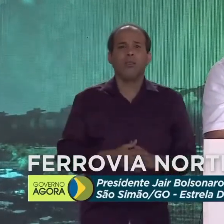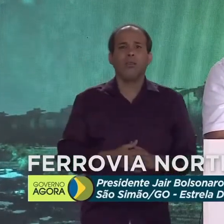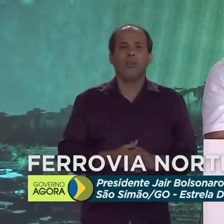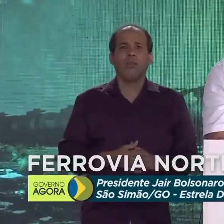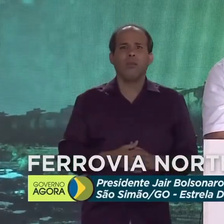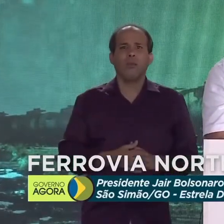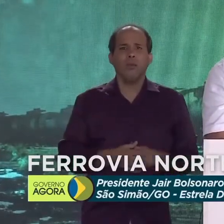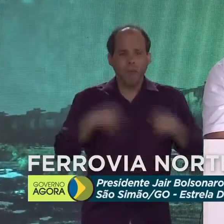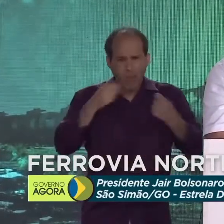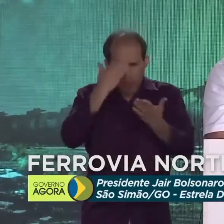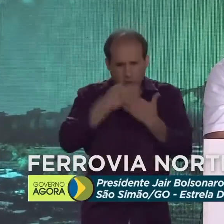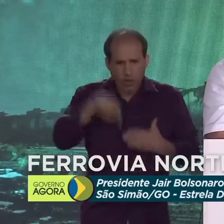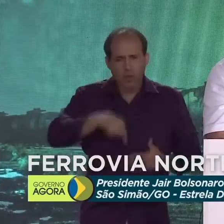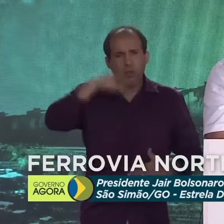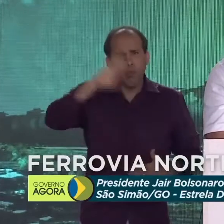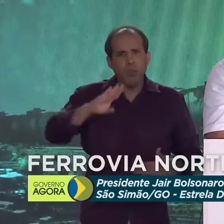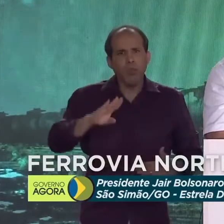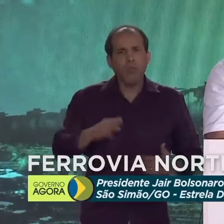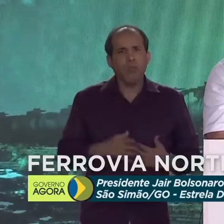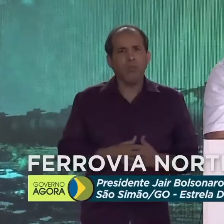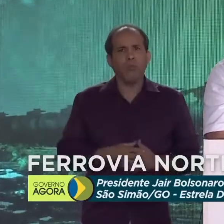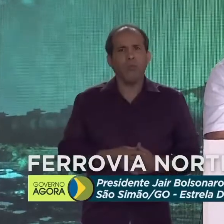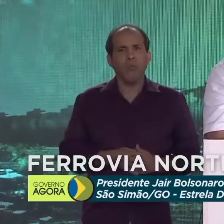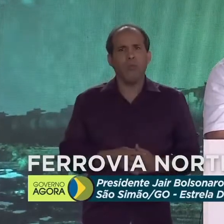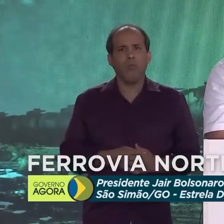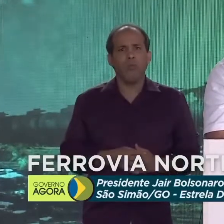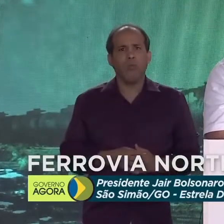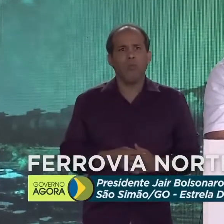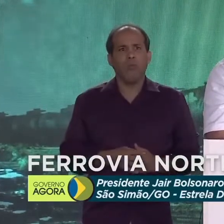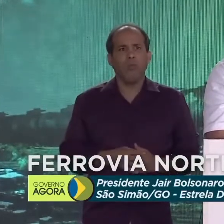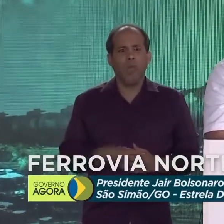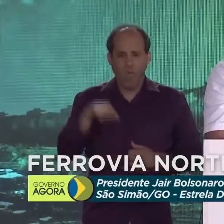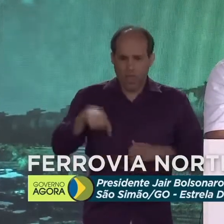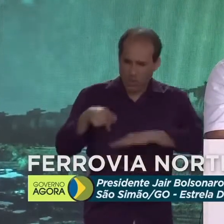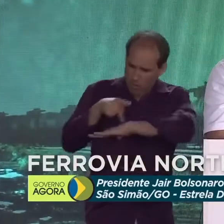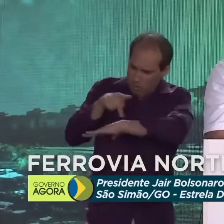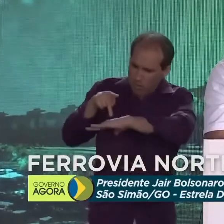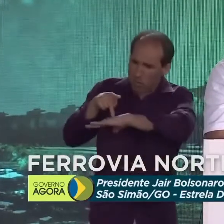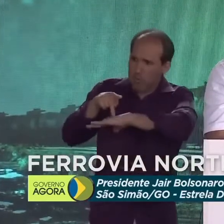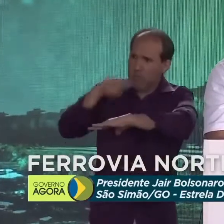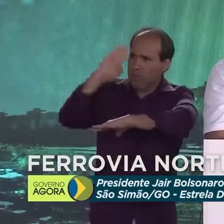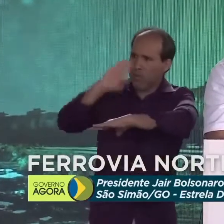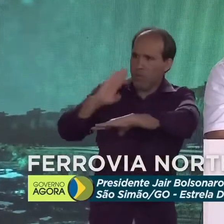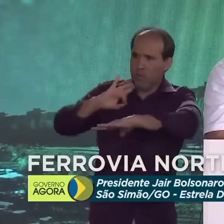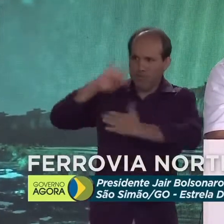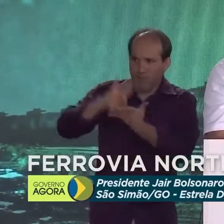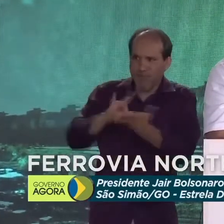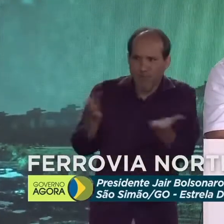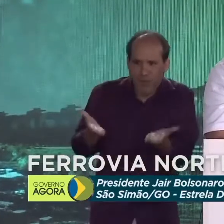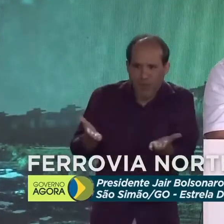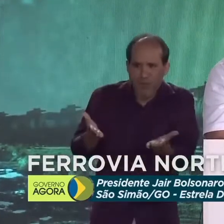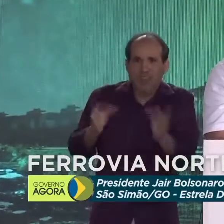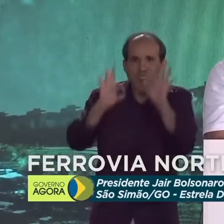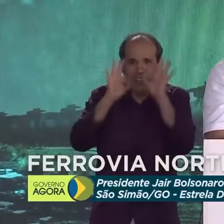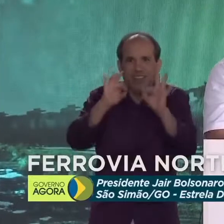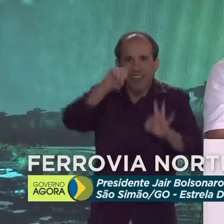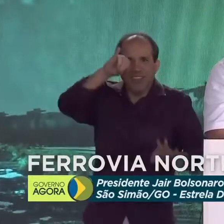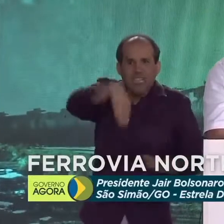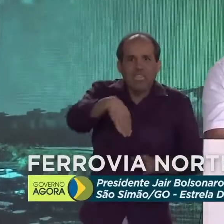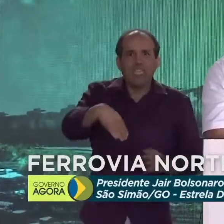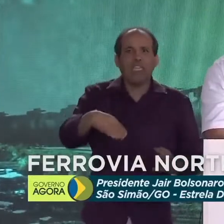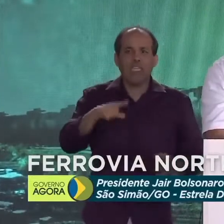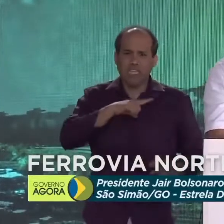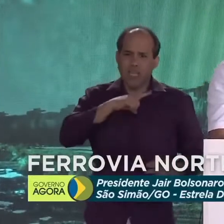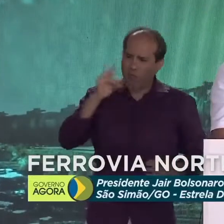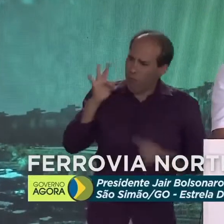Vamos acreditar no Brasil. Nós somos um país, realmente agora sim, que tem